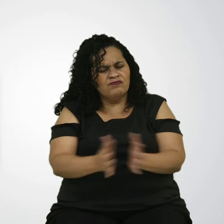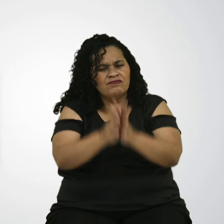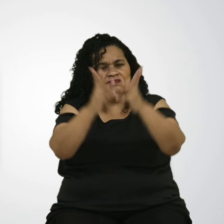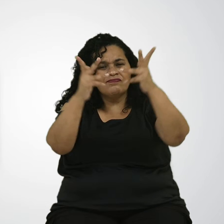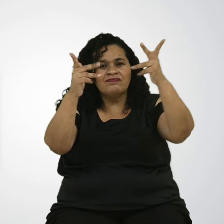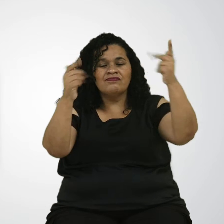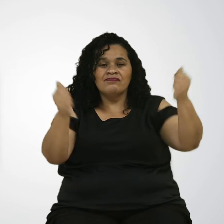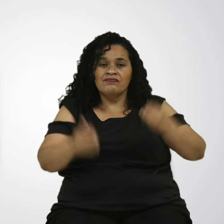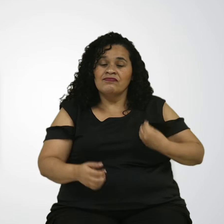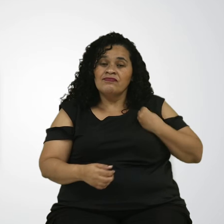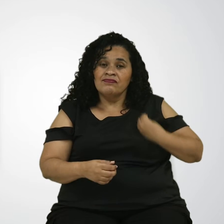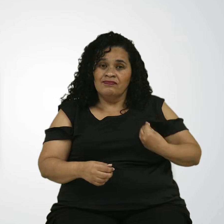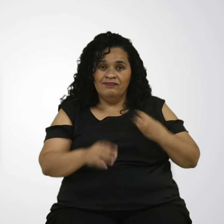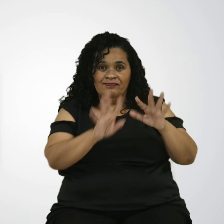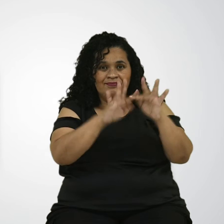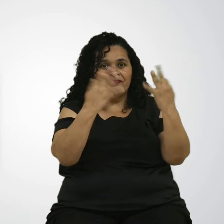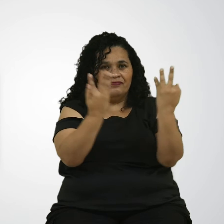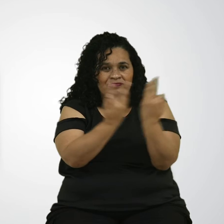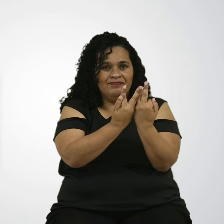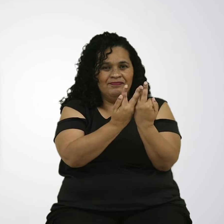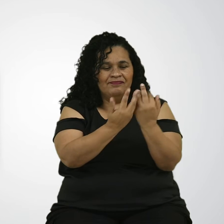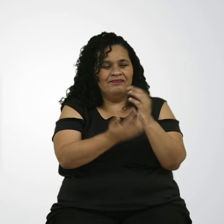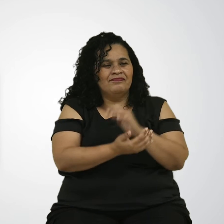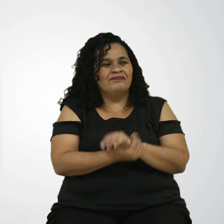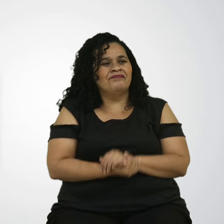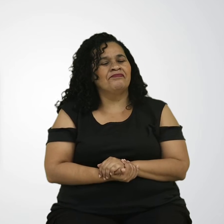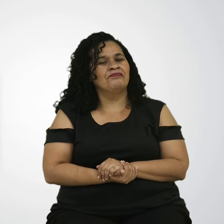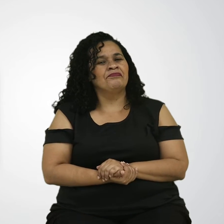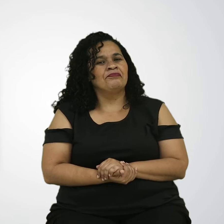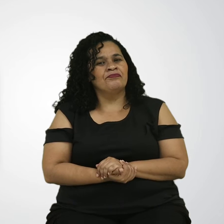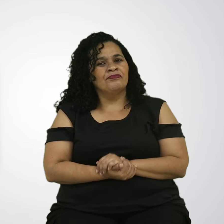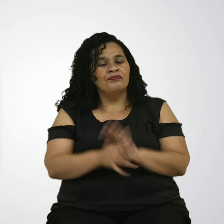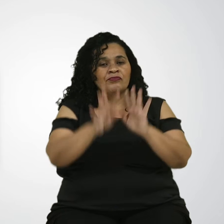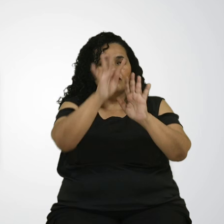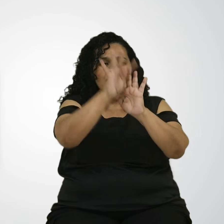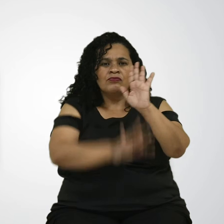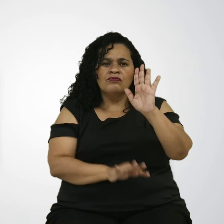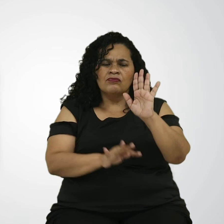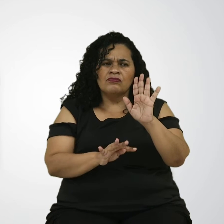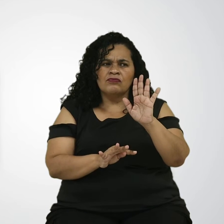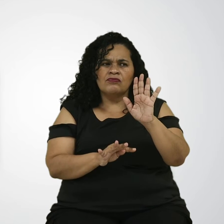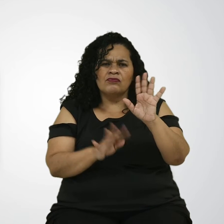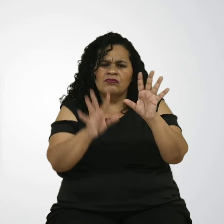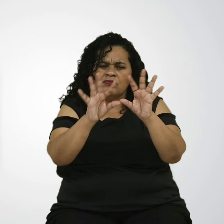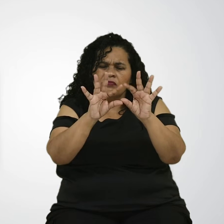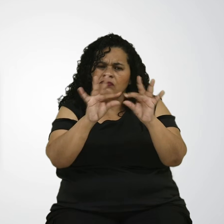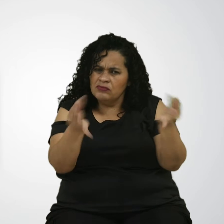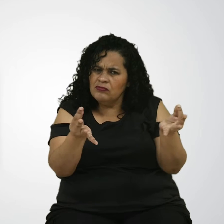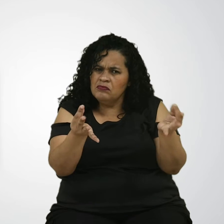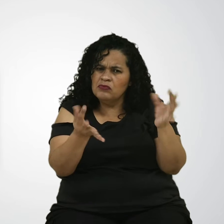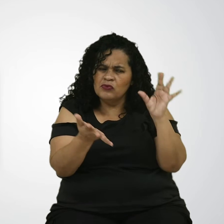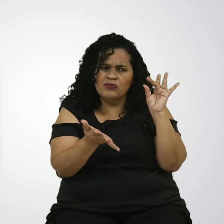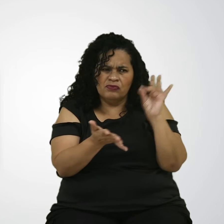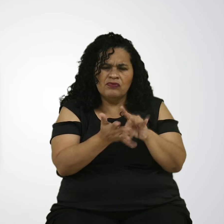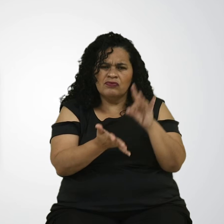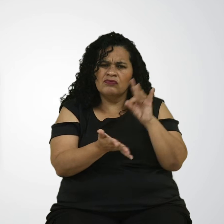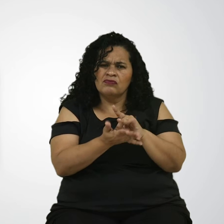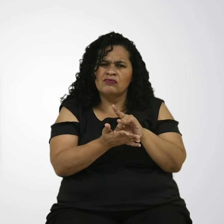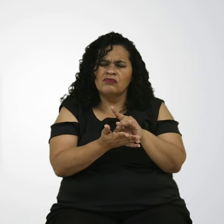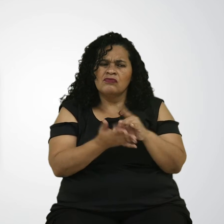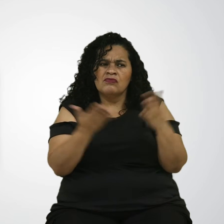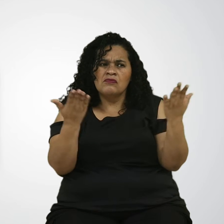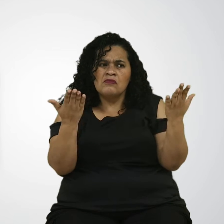vida familiar, né? Sim. O texto não é difícil. Acredito que usam o